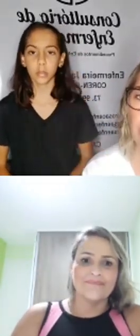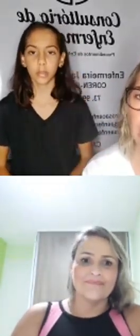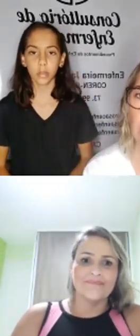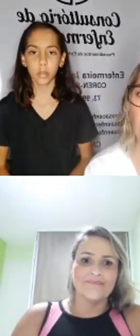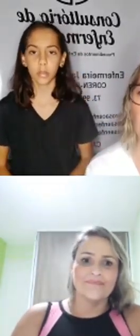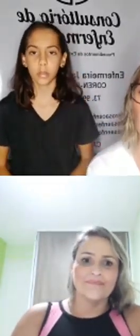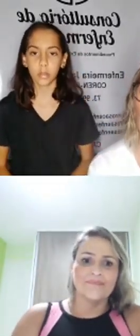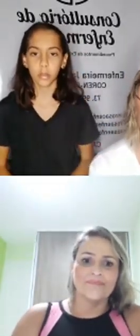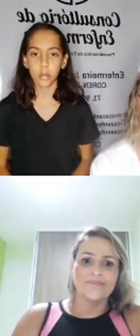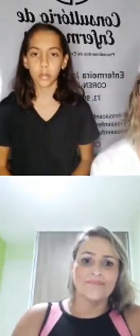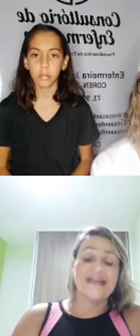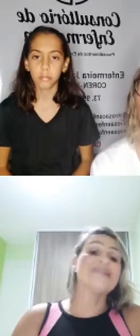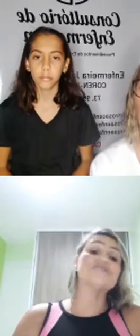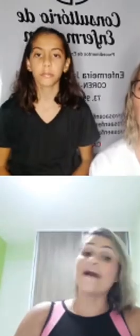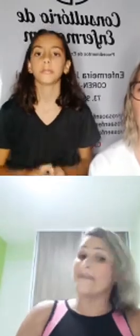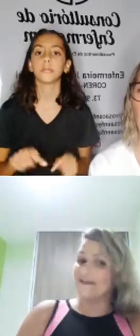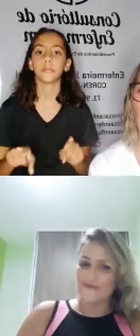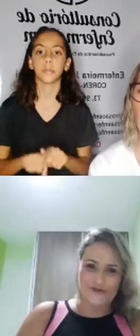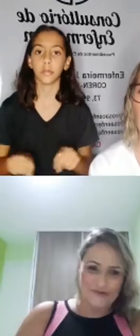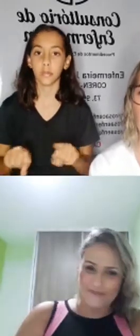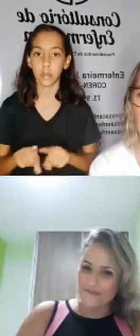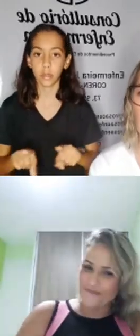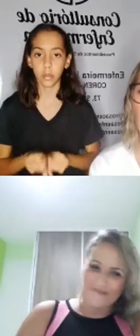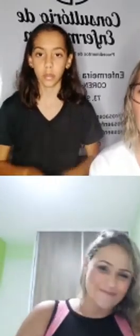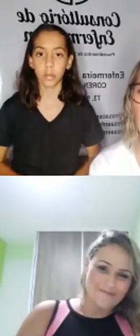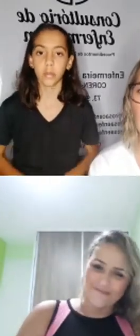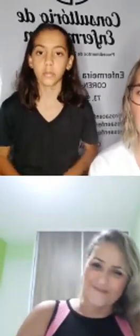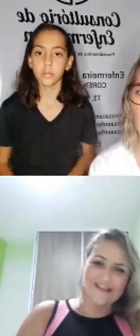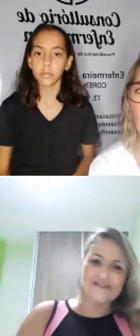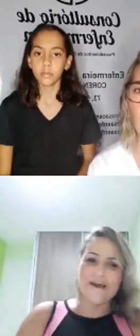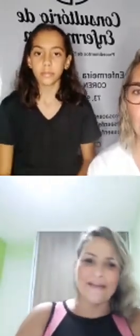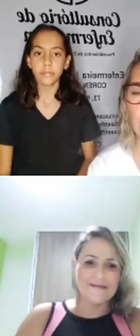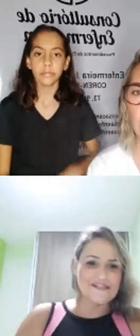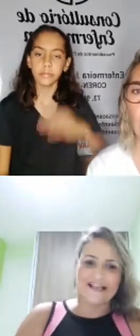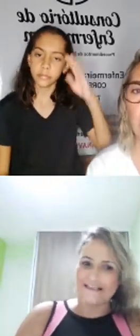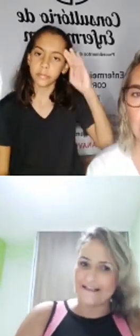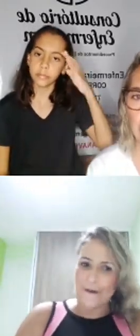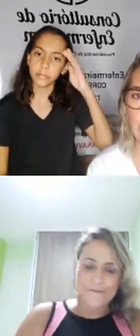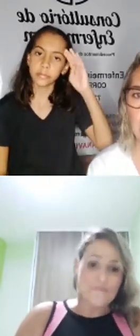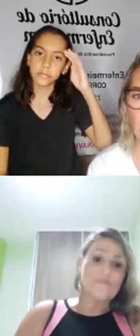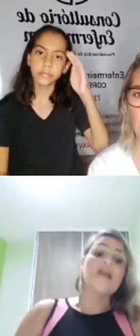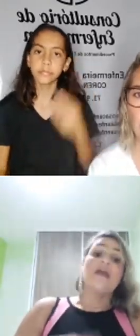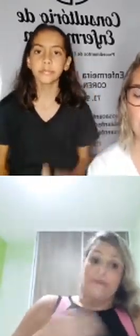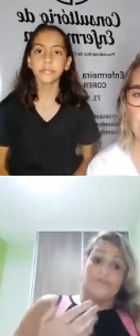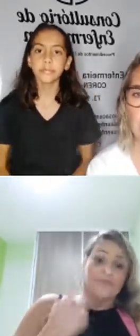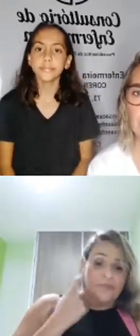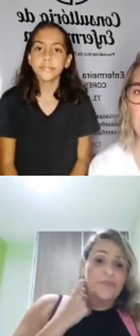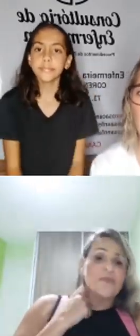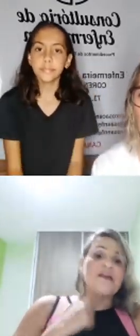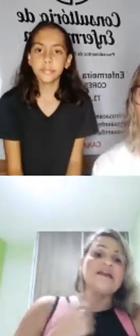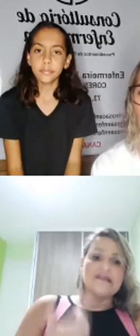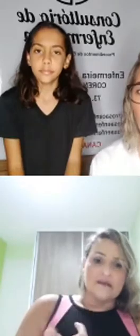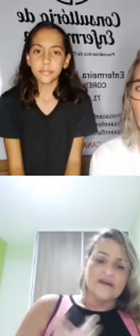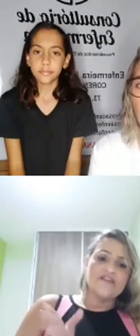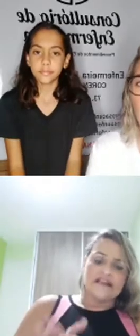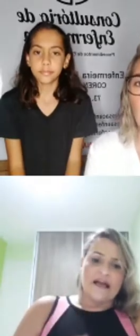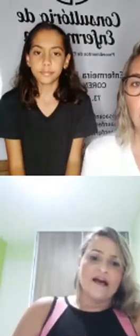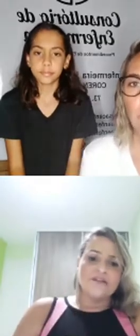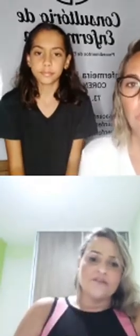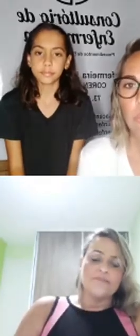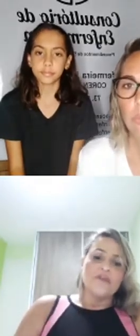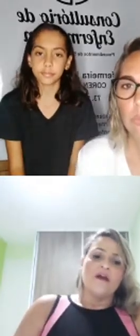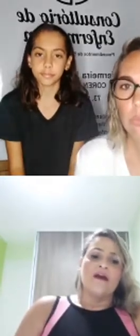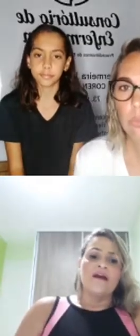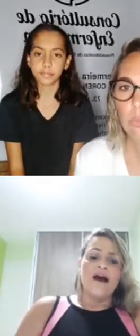do feto. Não sabemos. Ainda não sabemos ainda. Definitiva, né? Então, na